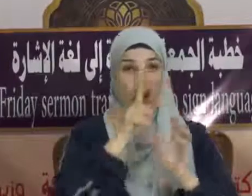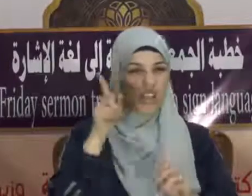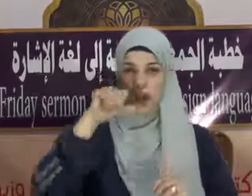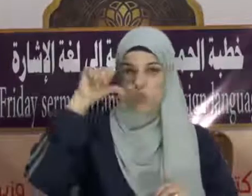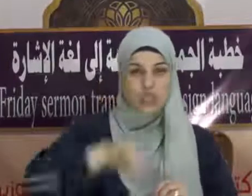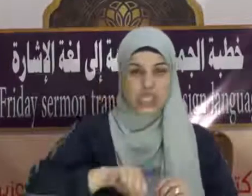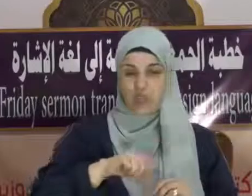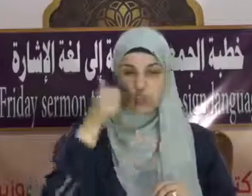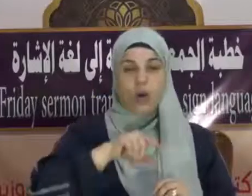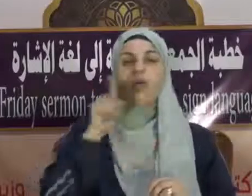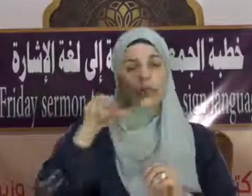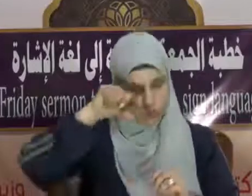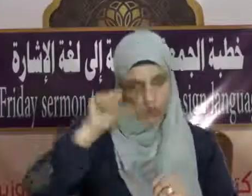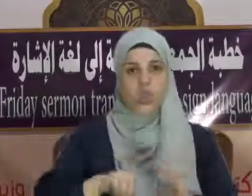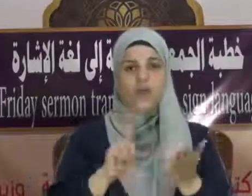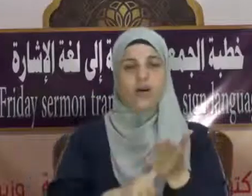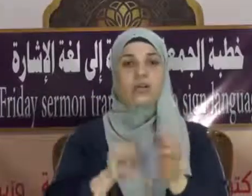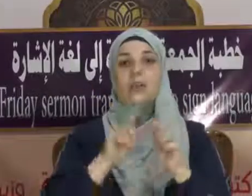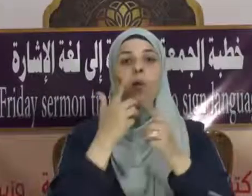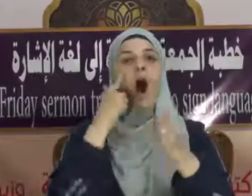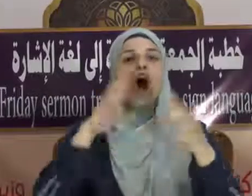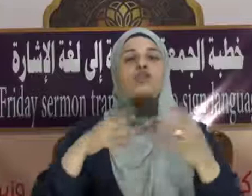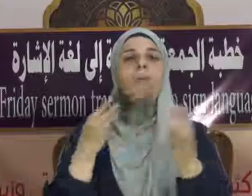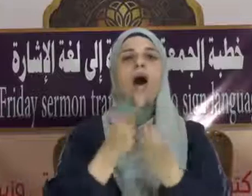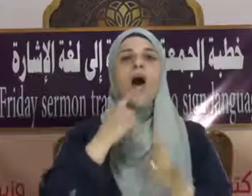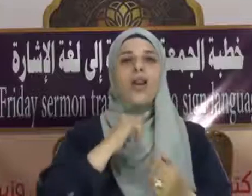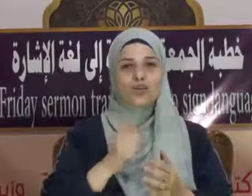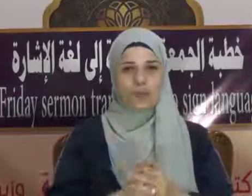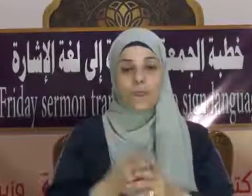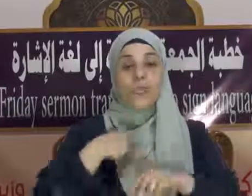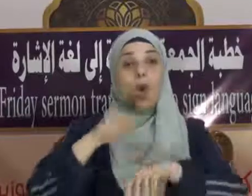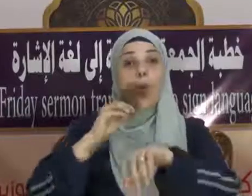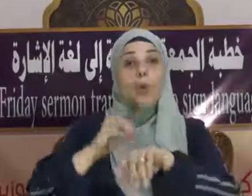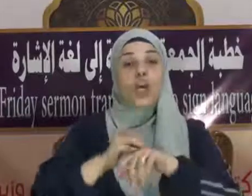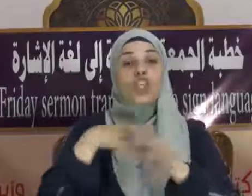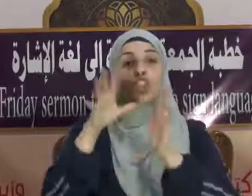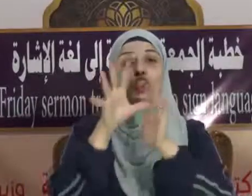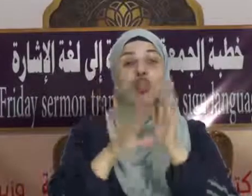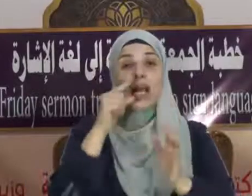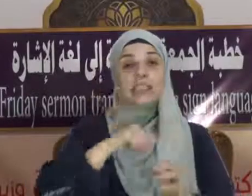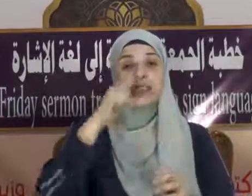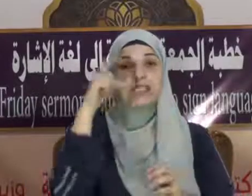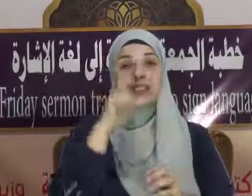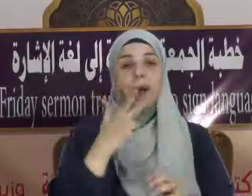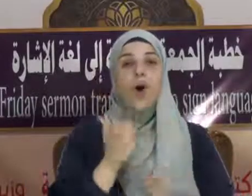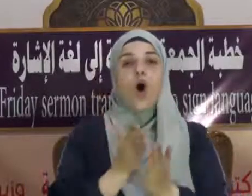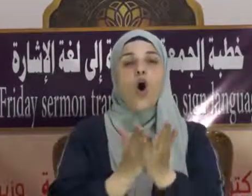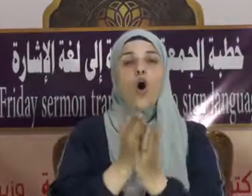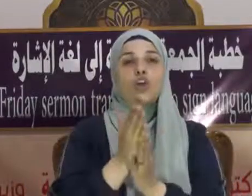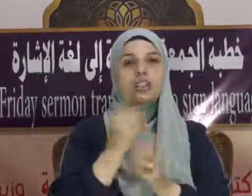إنك مسيء فأنت مسيء. وقد أوصانا الشرع الحنيف بحسن الجوار